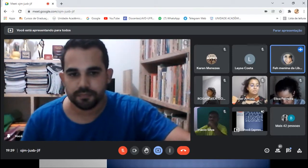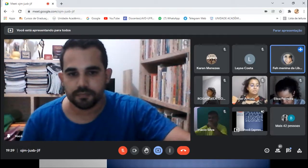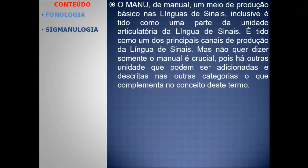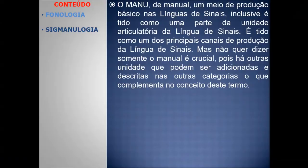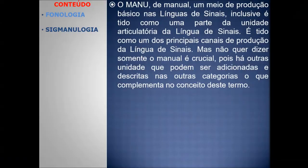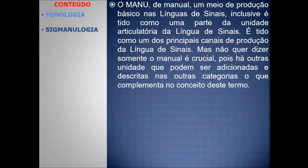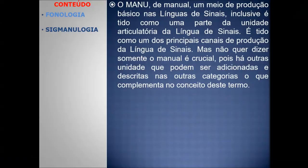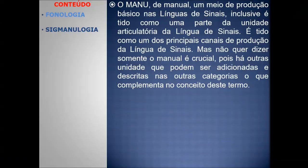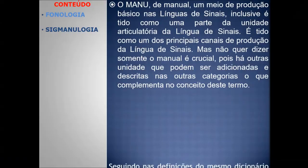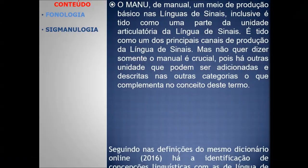parte.